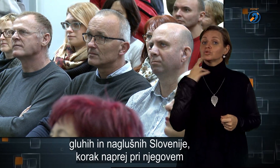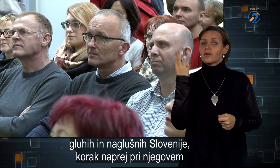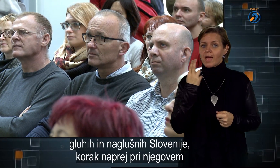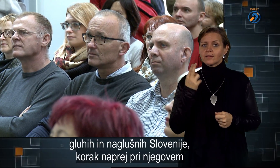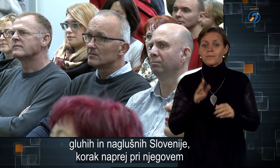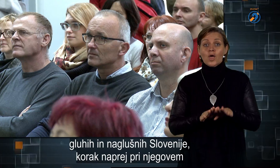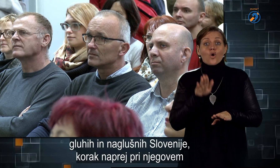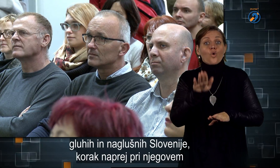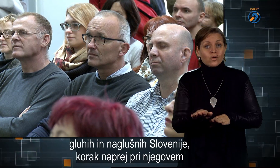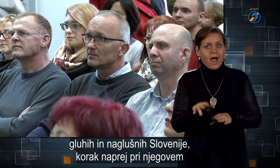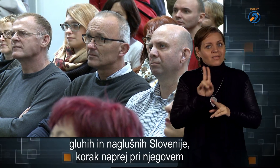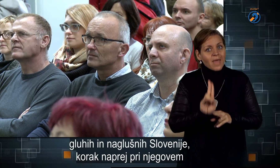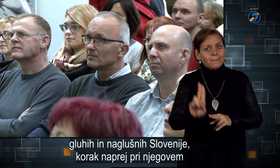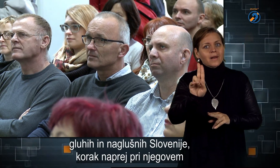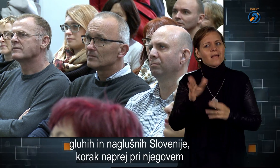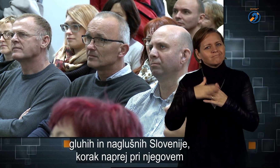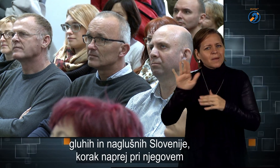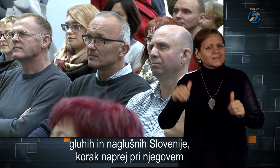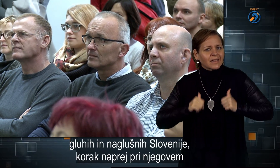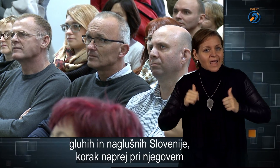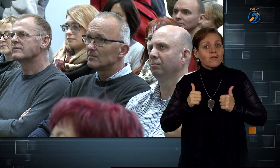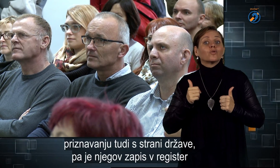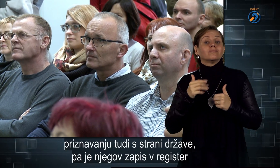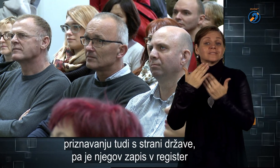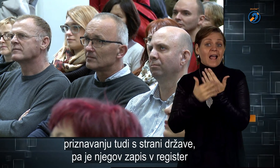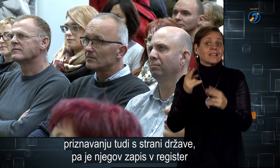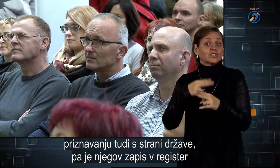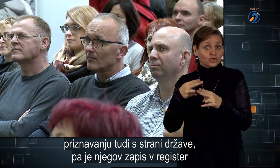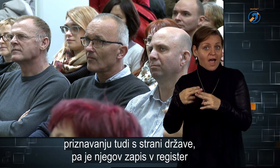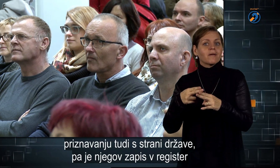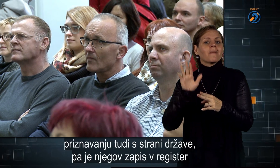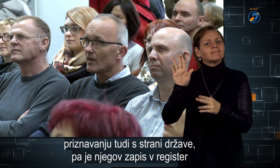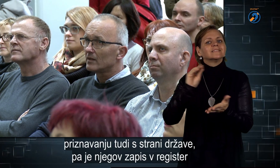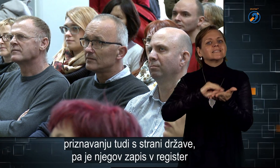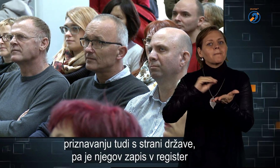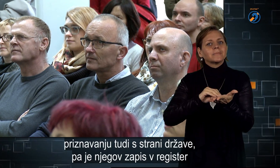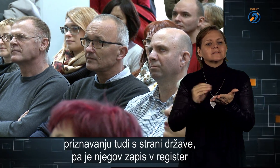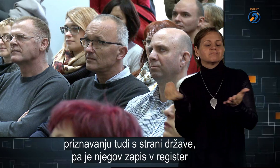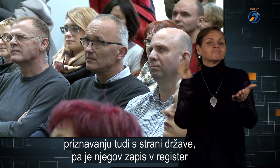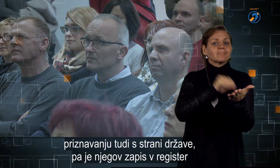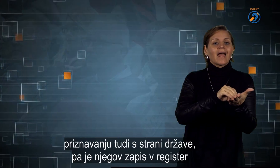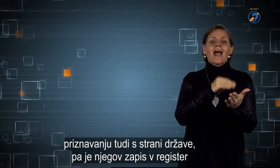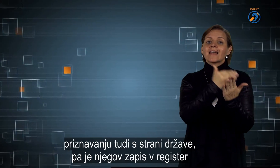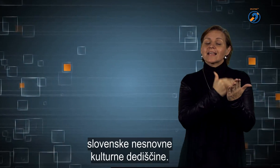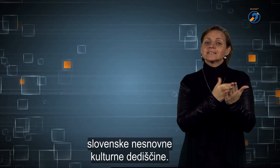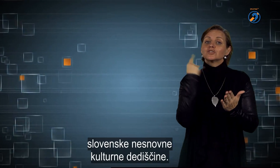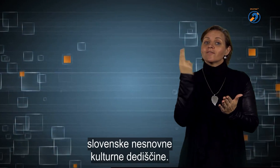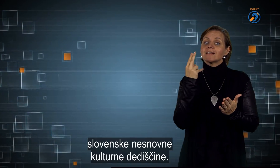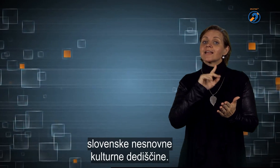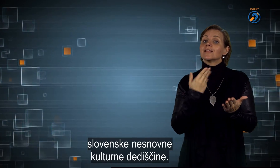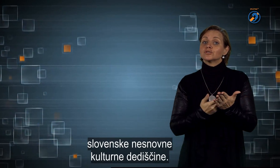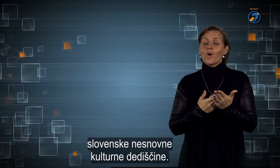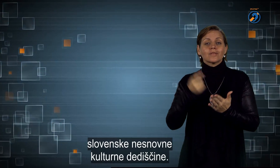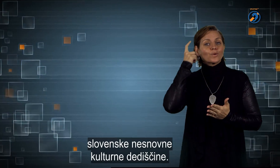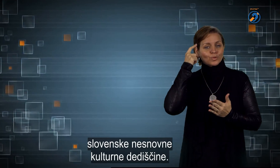društev gluhih in naglušnih Slovenije. Korak naprej pri njegovem priznavanju, tudi strani države, pa je njegov zapis v